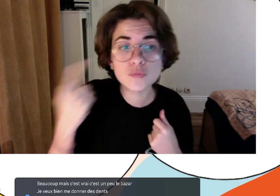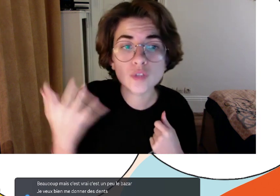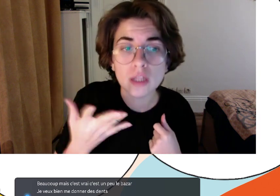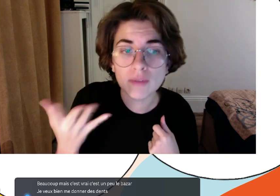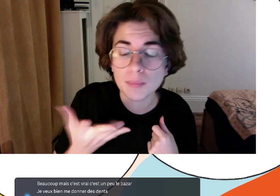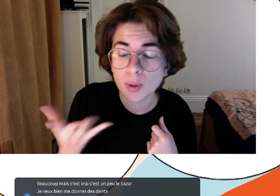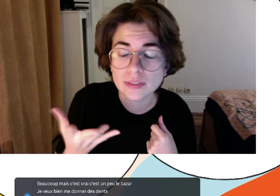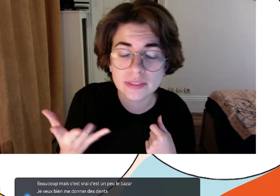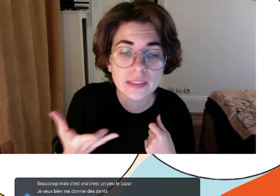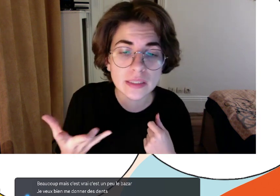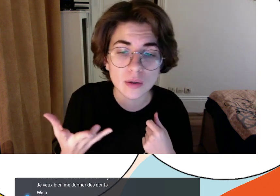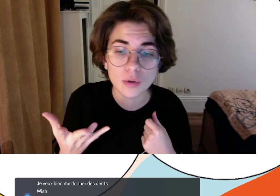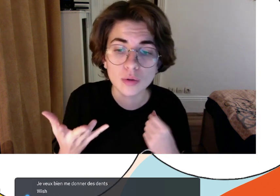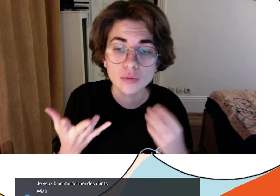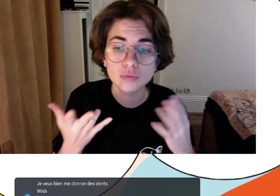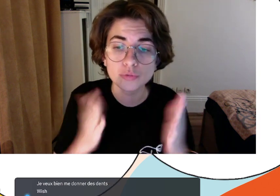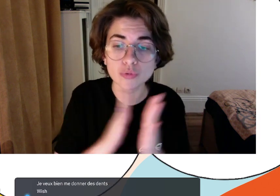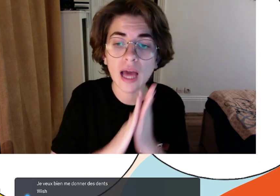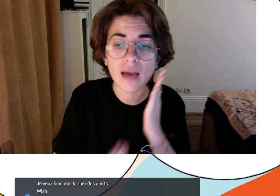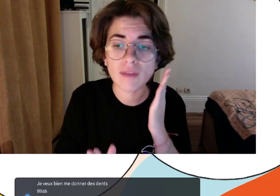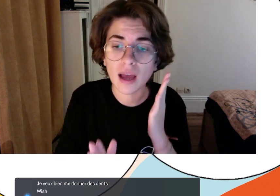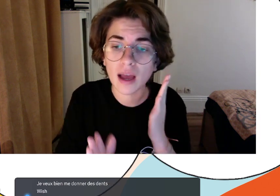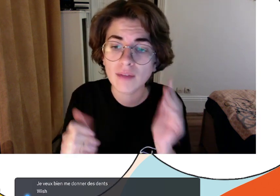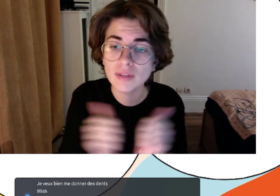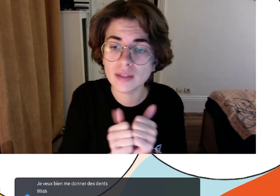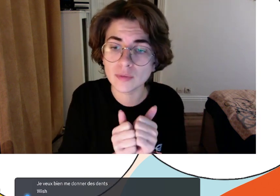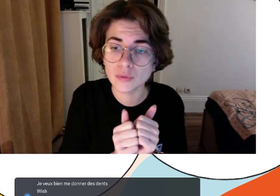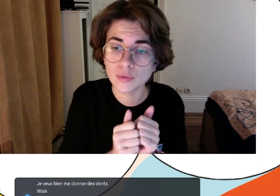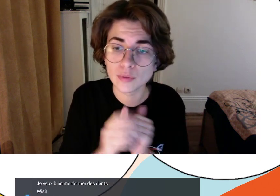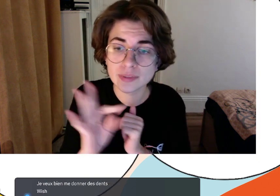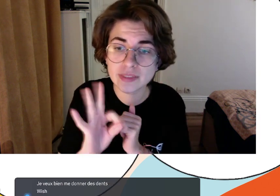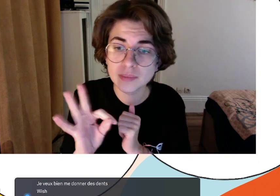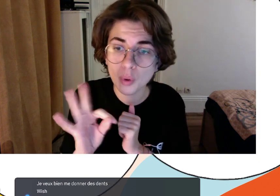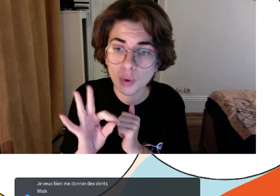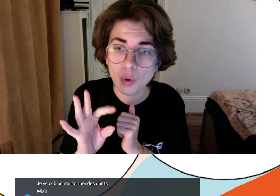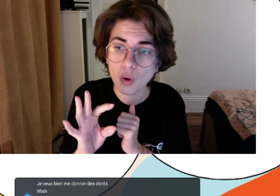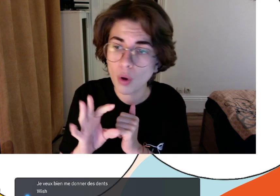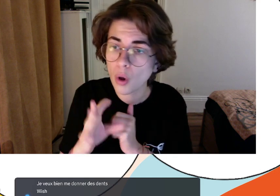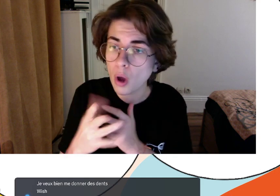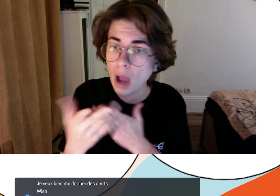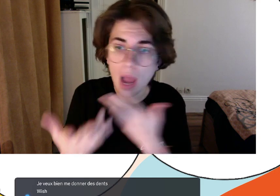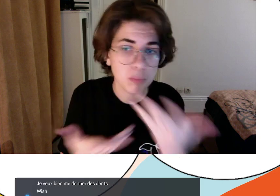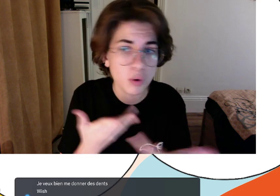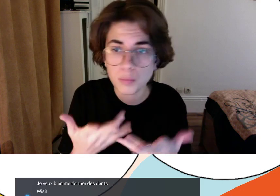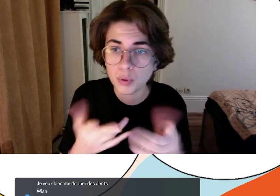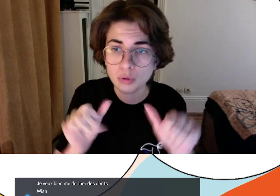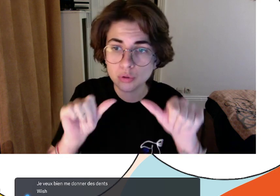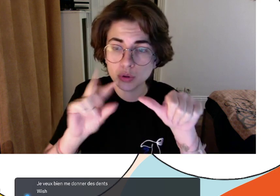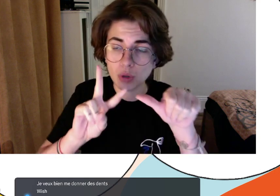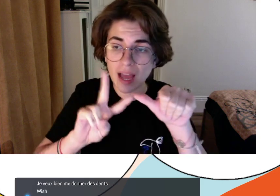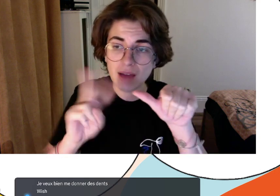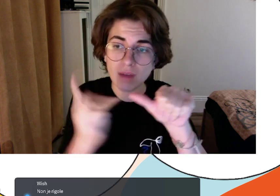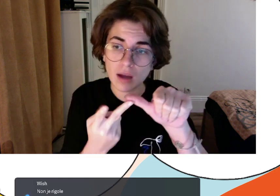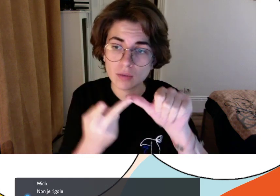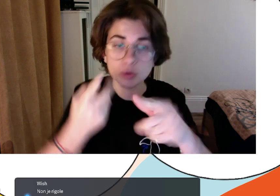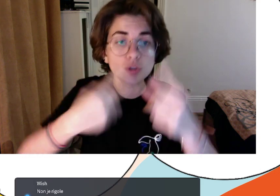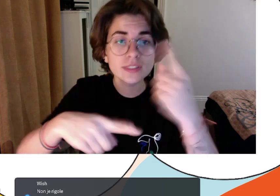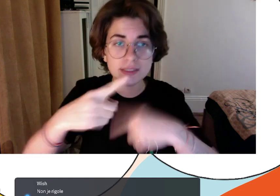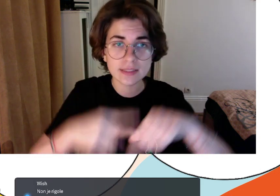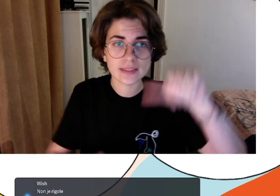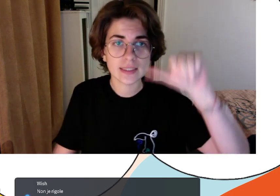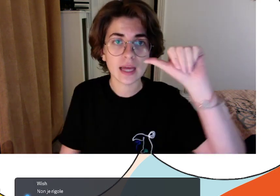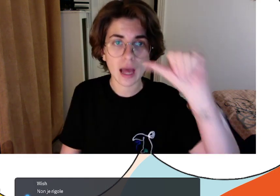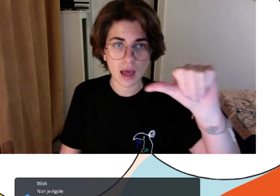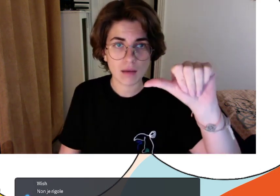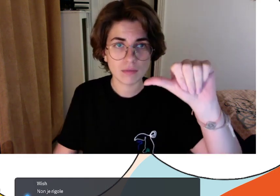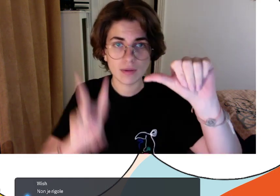Qu'est-ce que vous en avez pensé du lab avec Thibaut à propos de Ava? Donc le